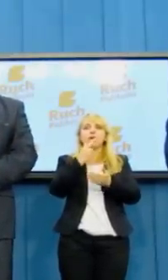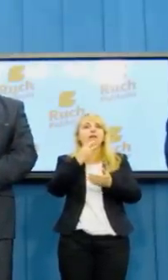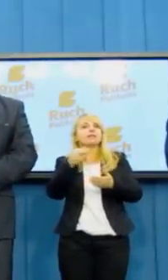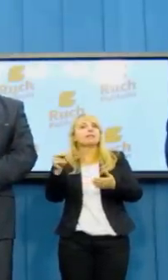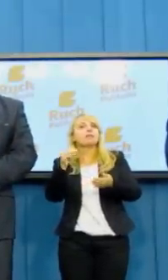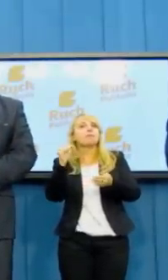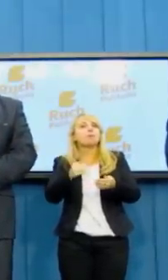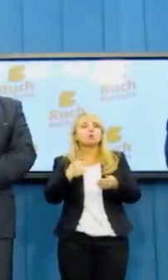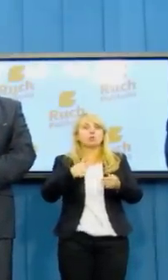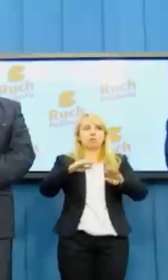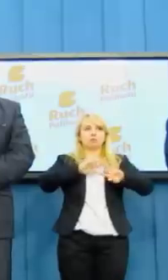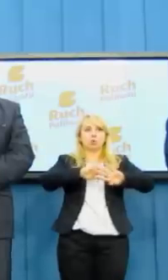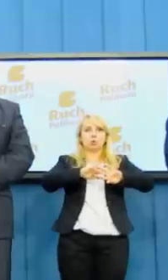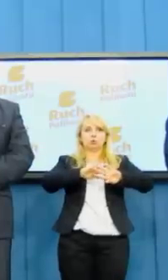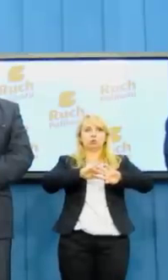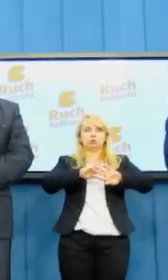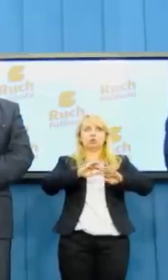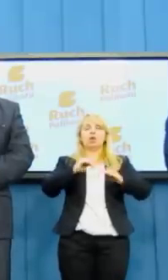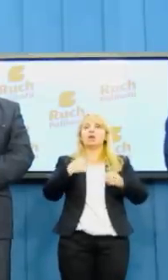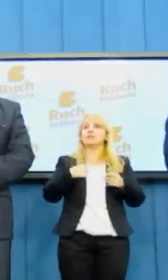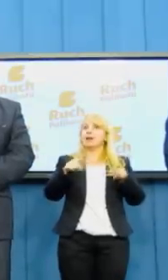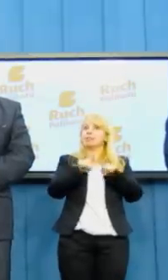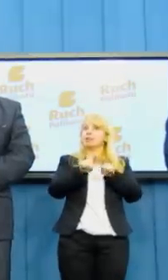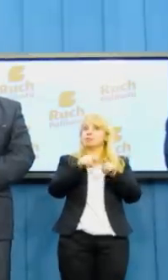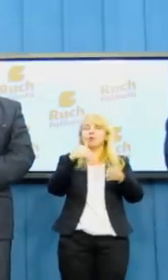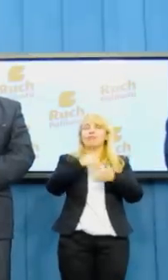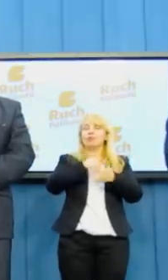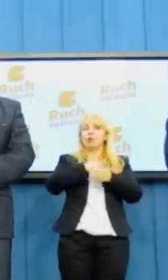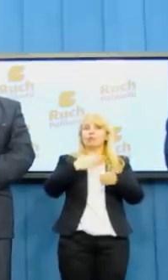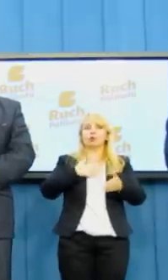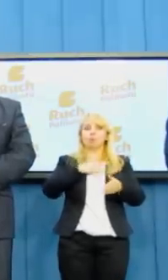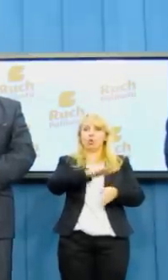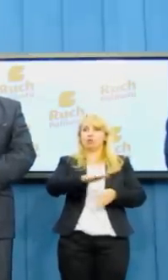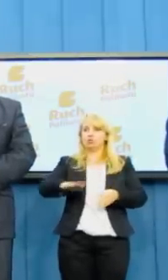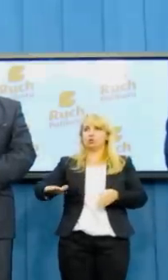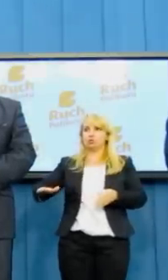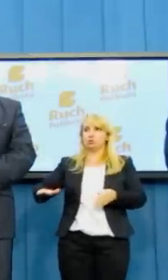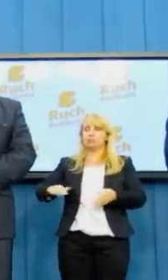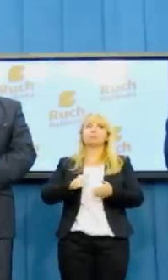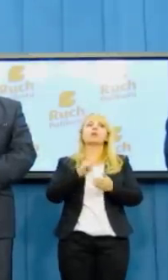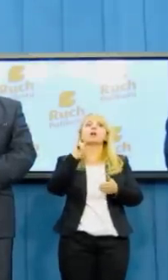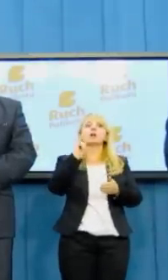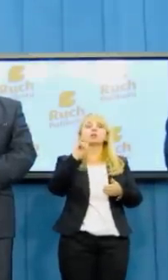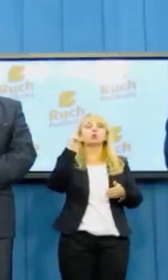nas chronić. W ten sposób wychowuje również swoje dzieci i uważam, że